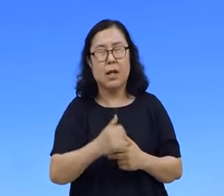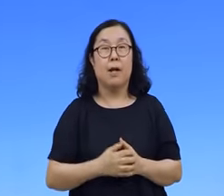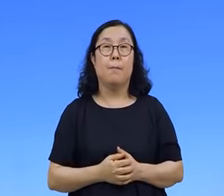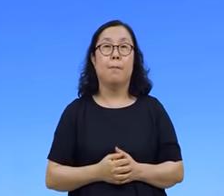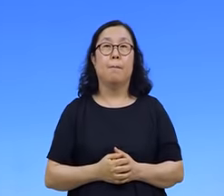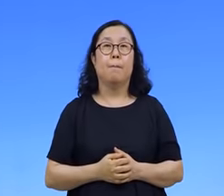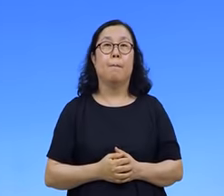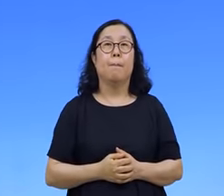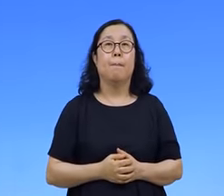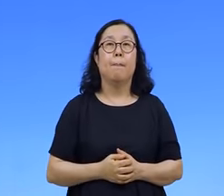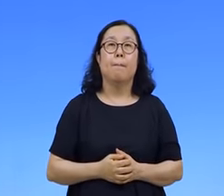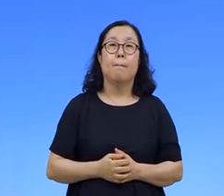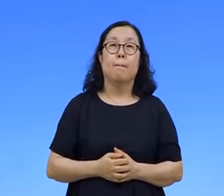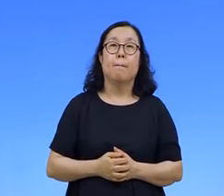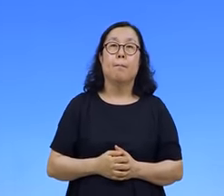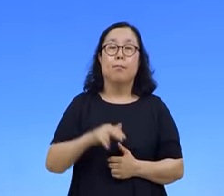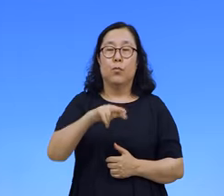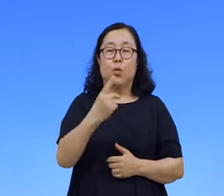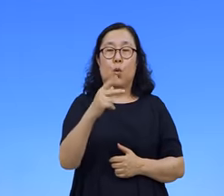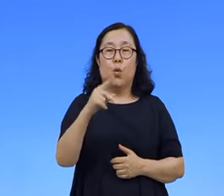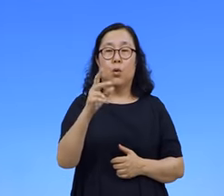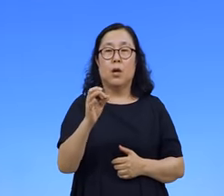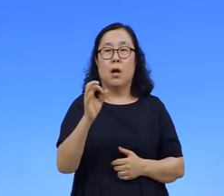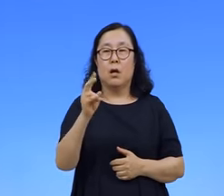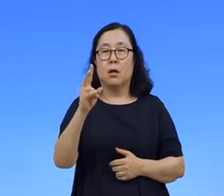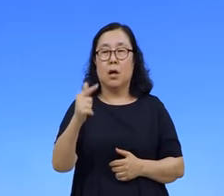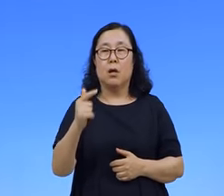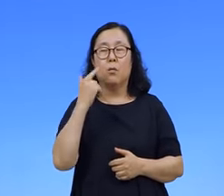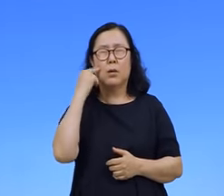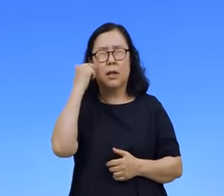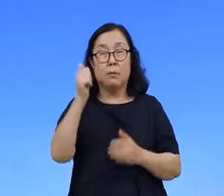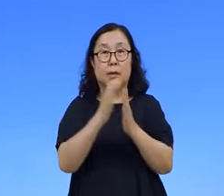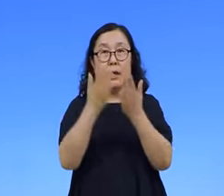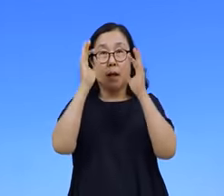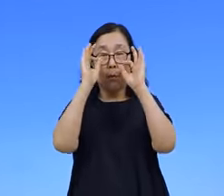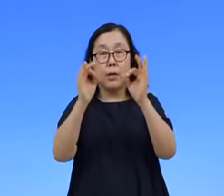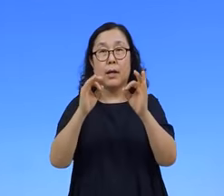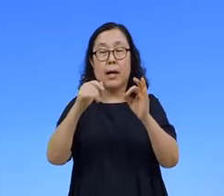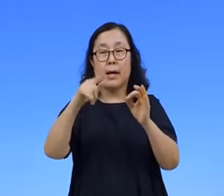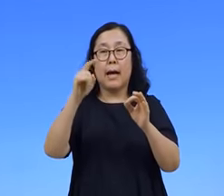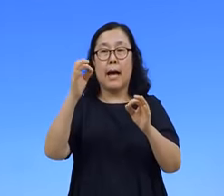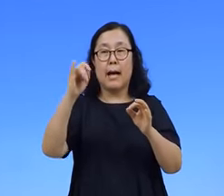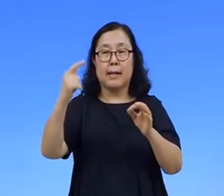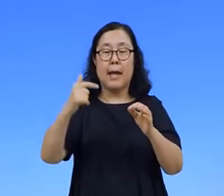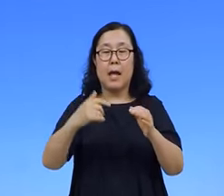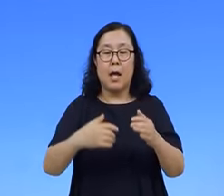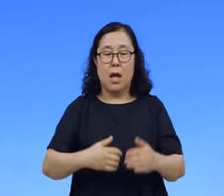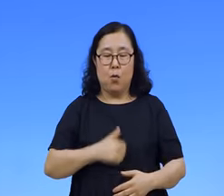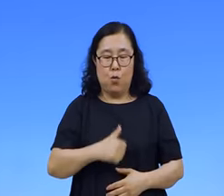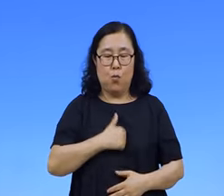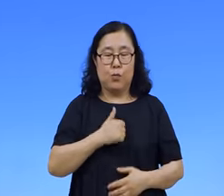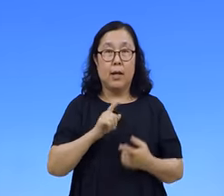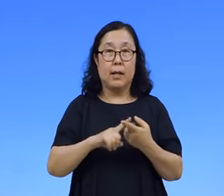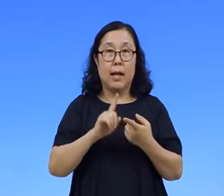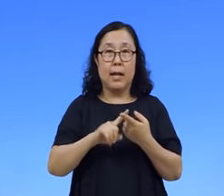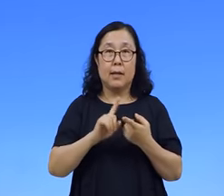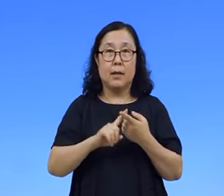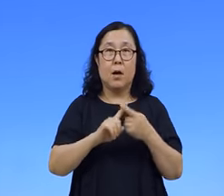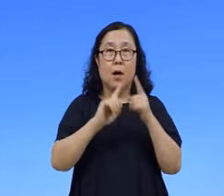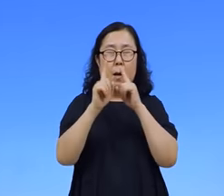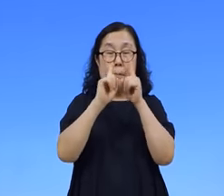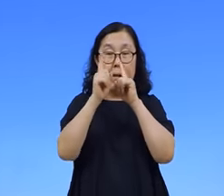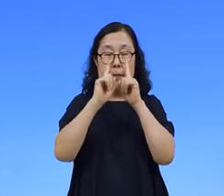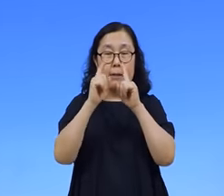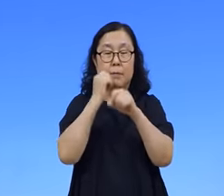그래서 이제 그 조정민 목사님의 책에 보니까요, 이 가인의 울분에 대해 가지고 너무나 참 명언처럼